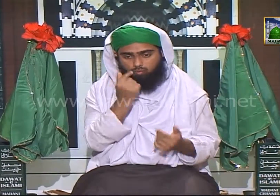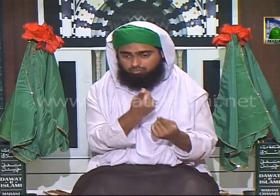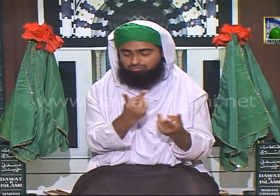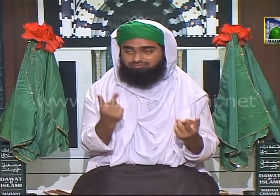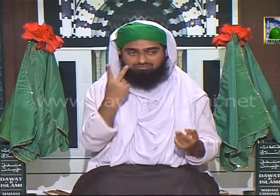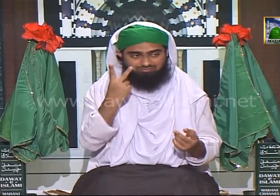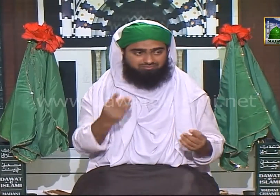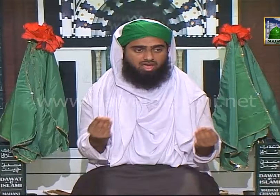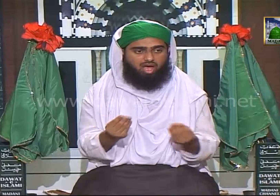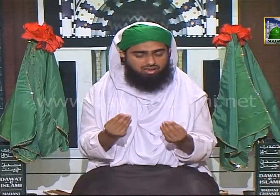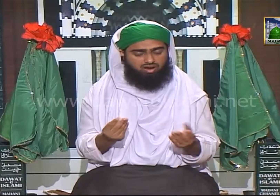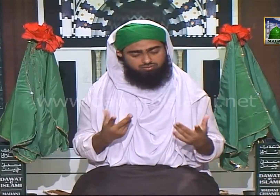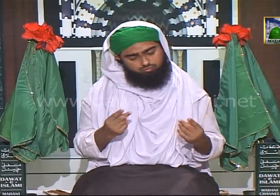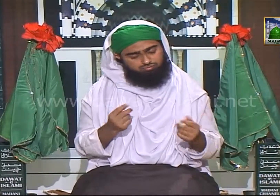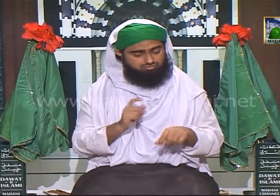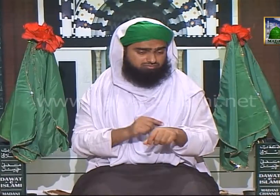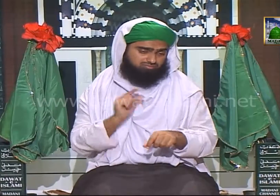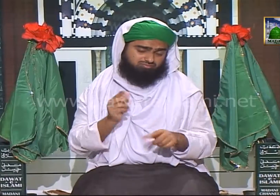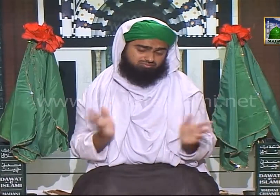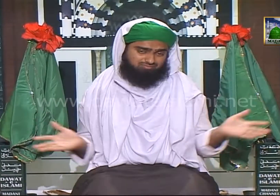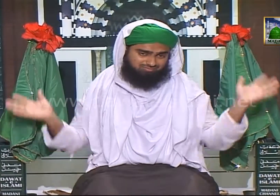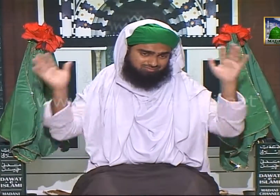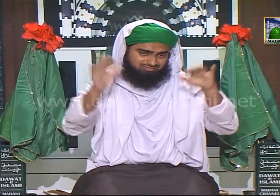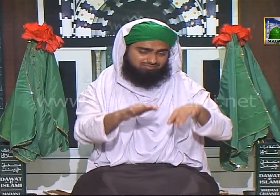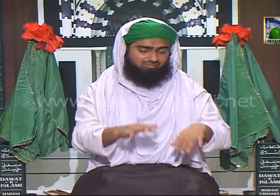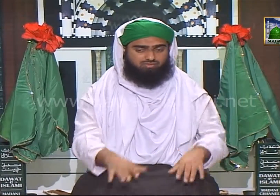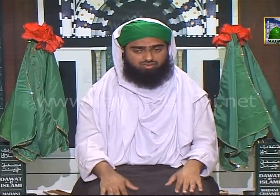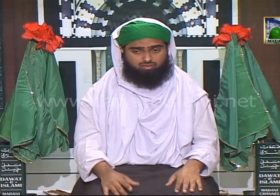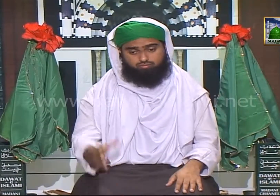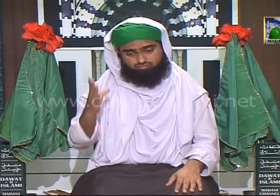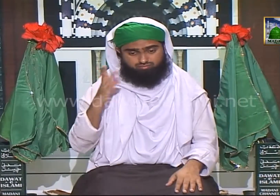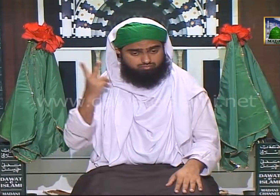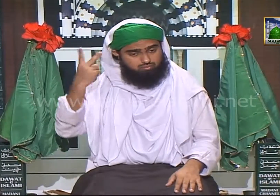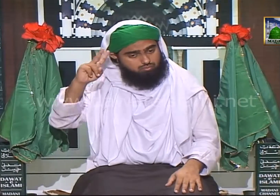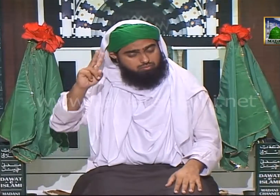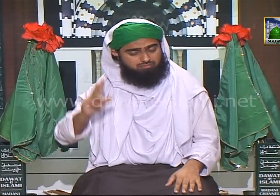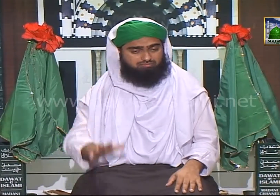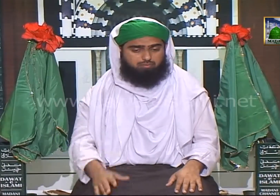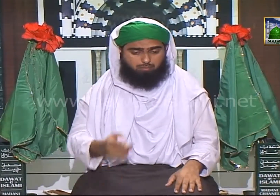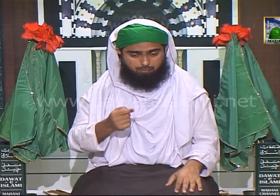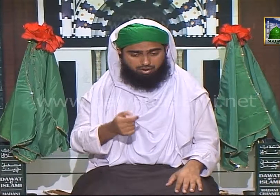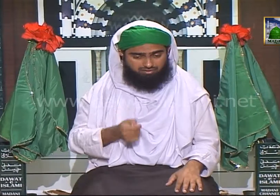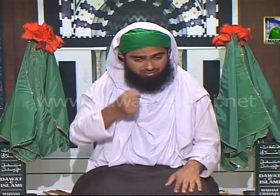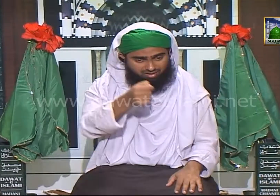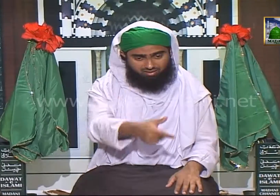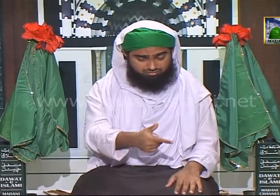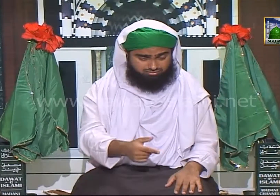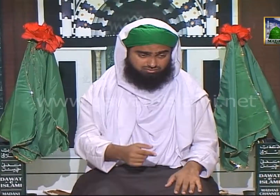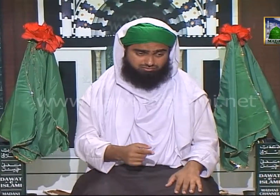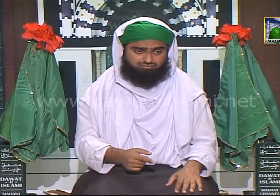دیں گے تو لوگ آئیں گے۔ یہ اس میں آپ کو انشاءاللہ ایک ایک پائی کا آپ کو ثواب ملے گا، آپ کا ثواب نہیں جائے گا، دیکھیں نا، لوگ